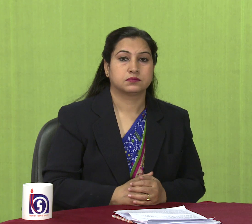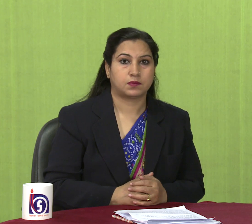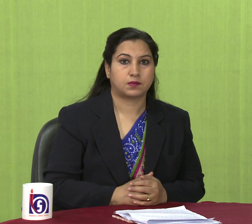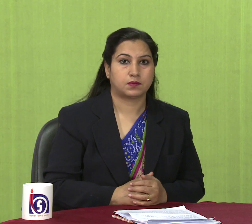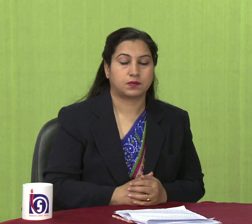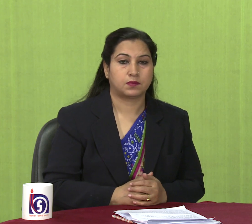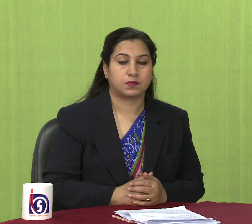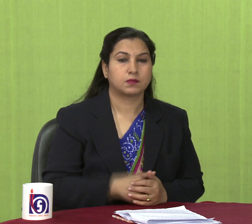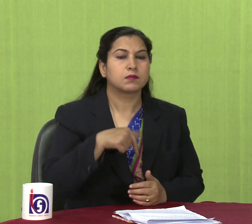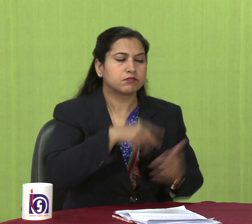इस दोहे में